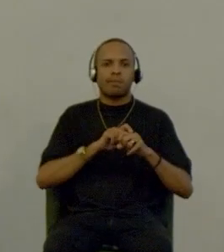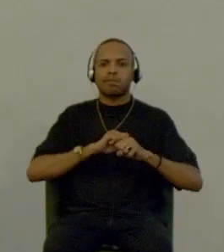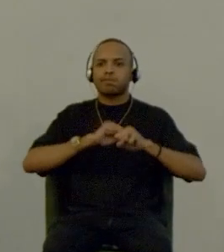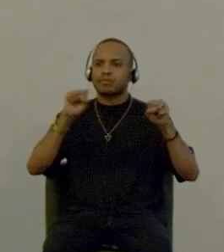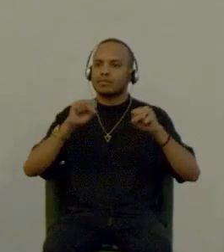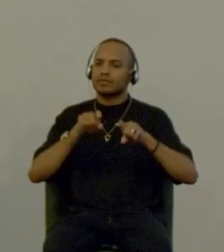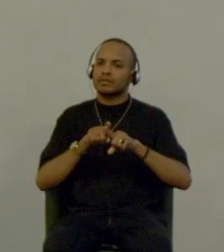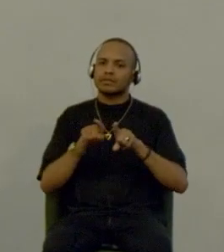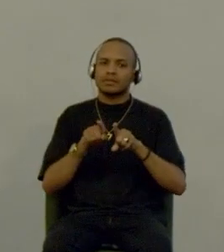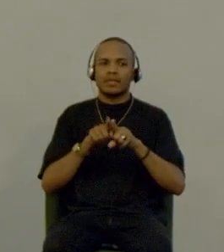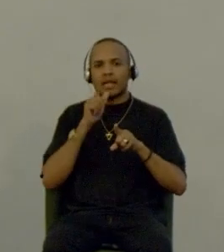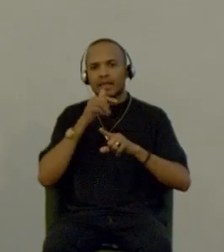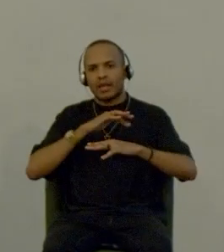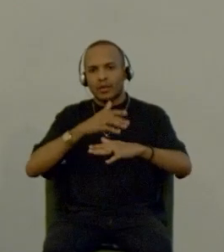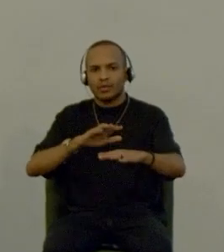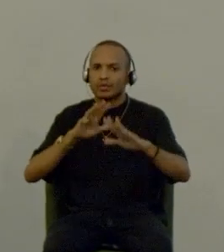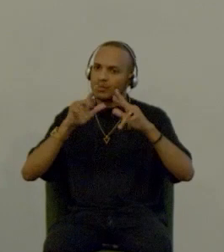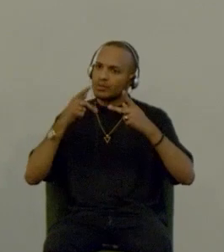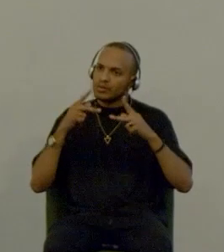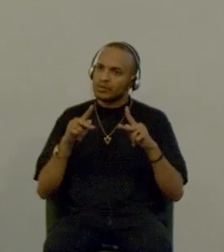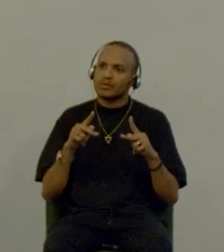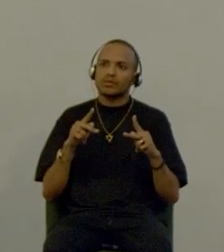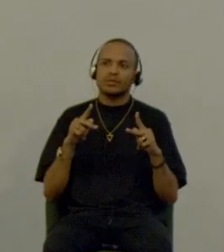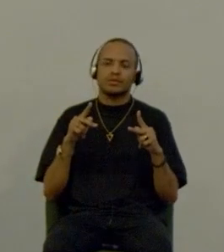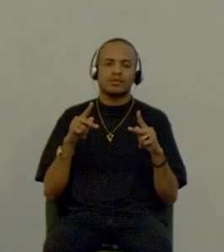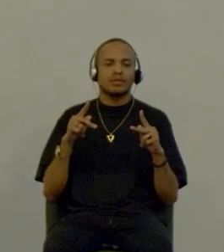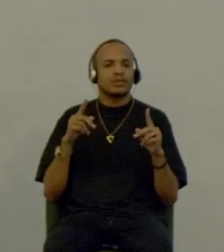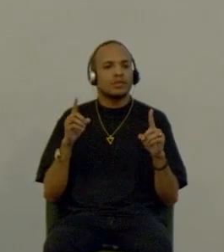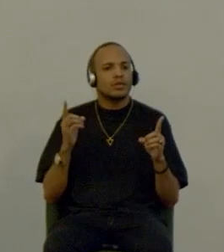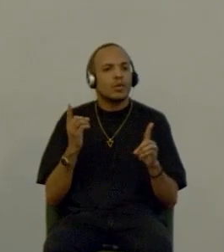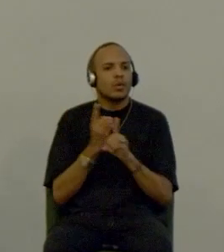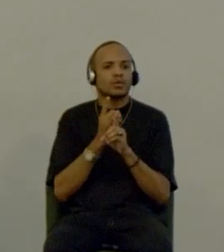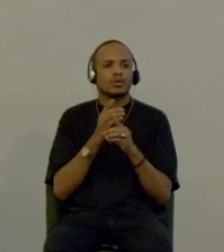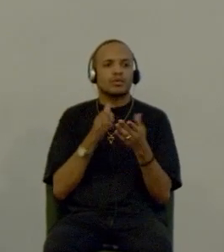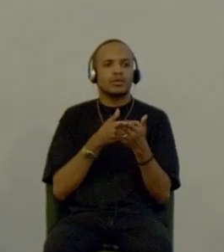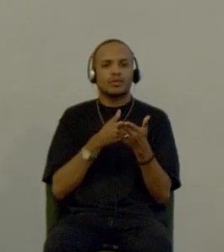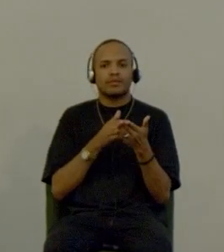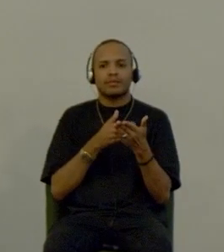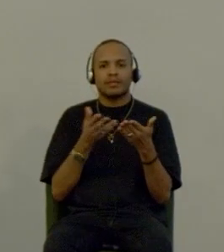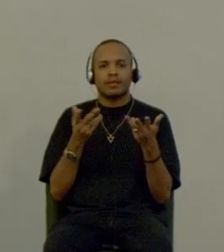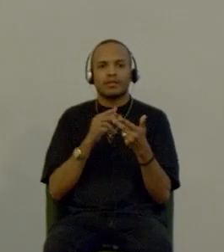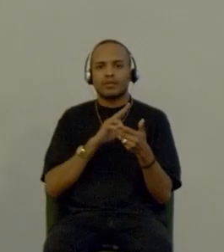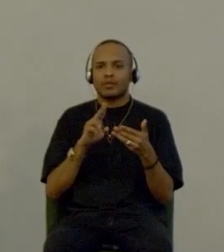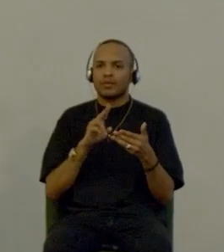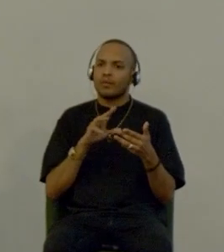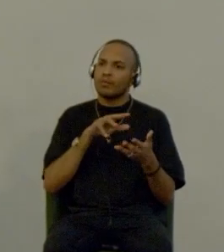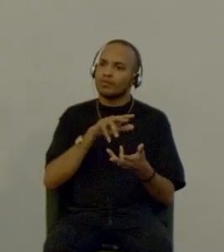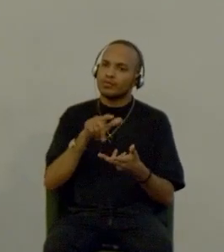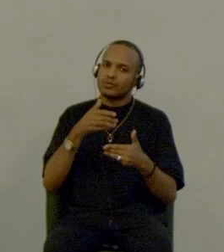dans un livre extraordinaire qui s'appelle Le Mundus Subterraneus, le monde souterrain, qui date du